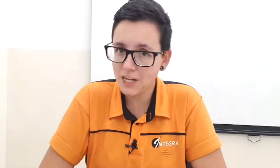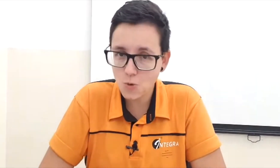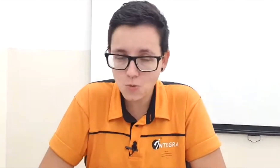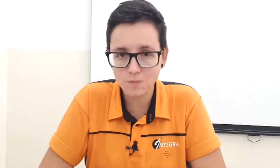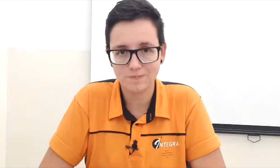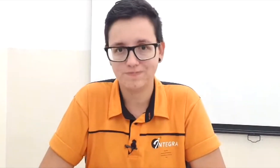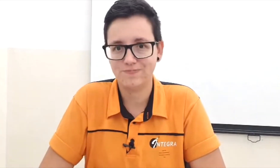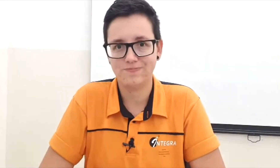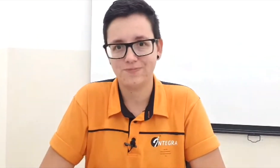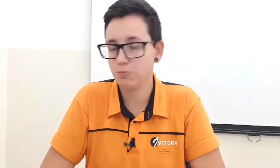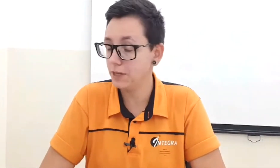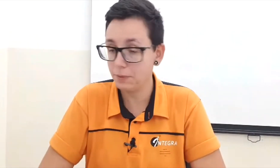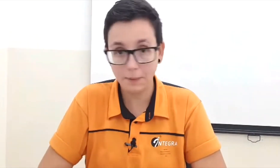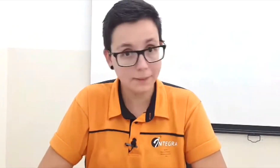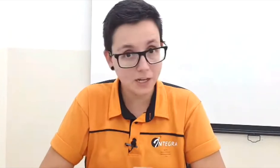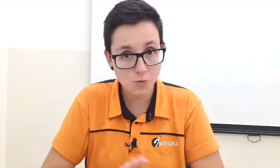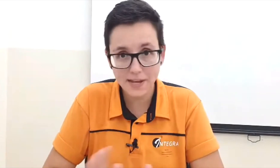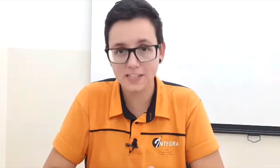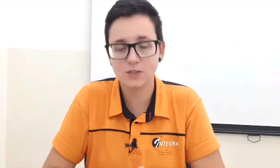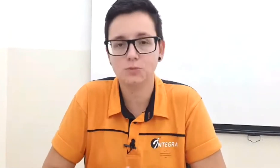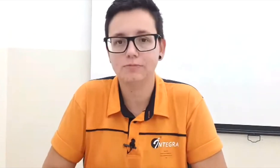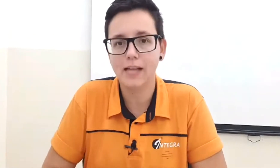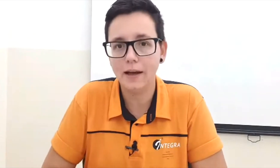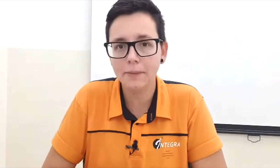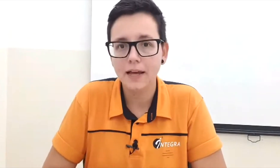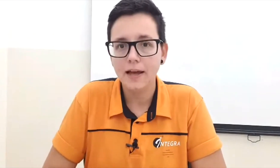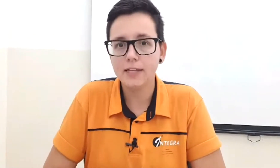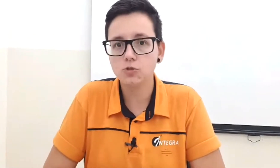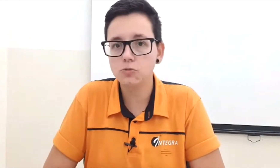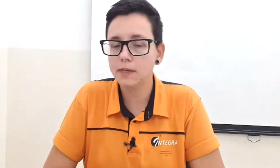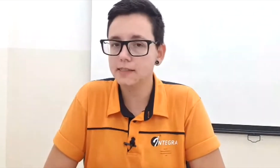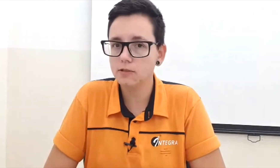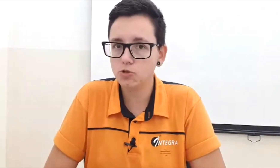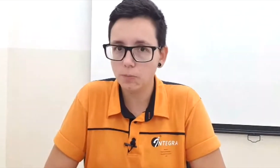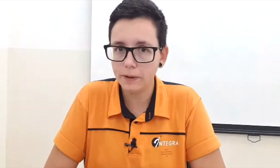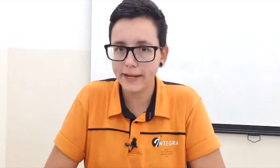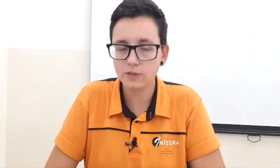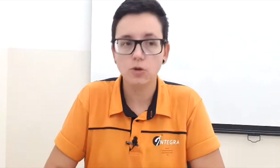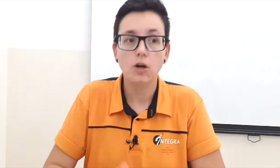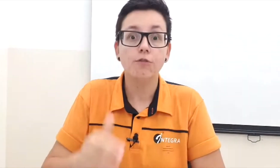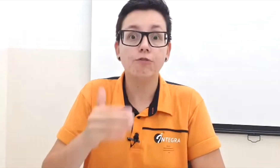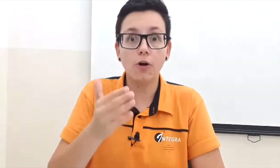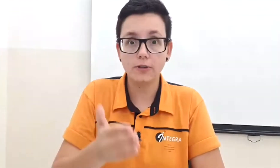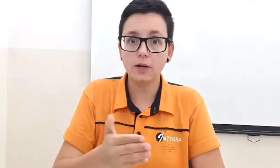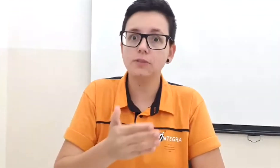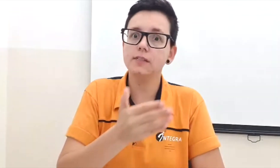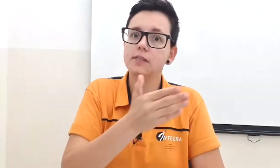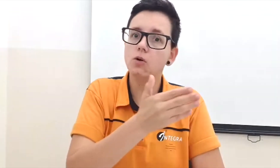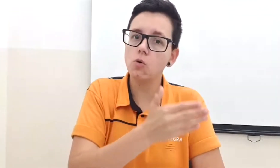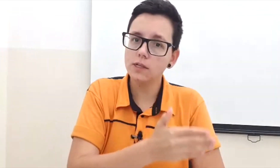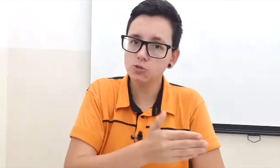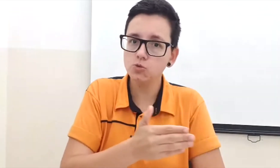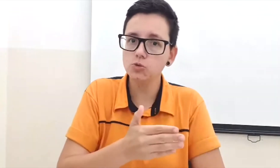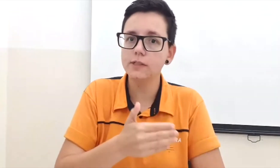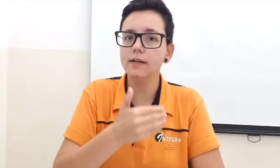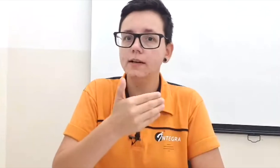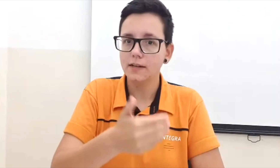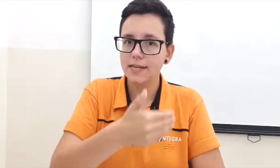nenhum. Não tem problema nenhum mesmo, tá? É tudo uma questão de complemento. Foi o que aconteceu com a surda que eu